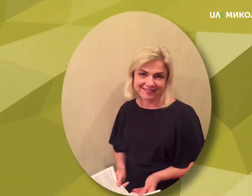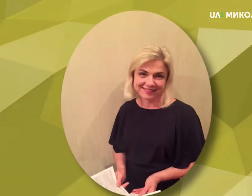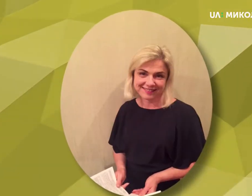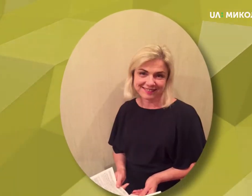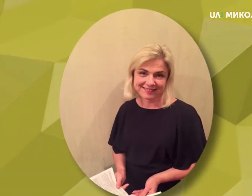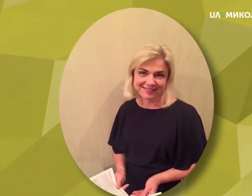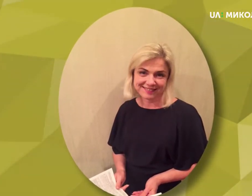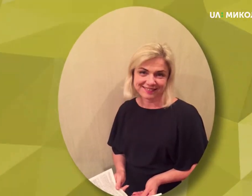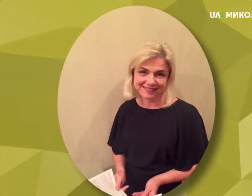у судочинстві.